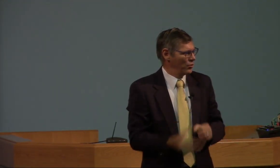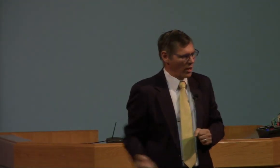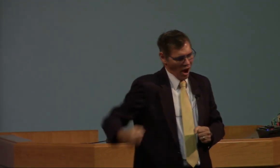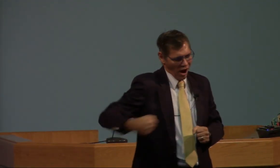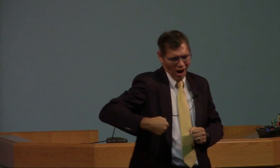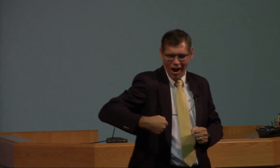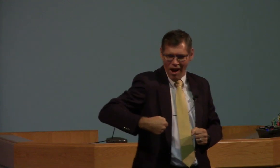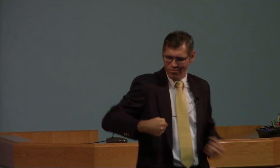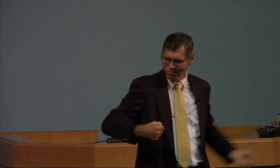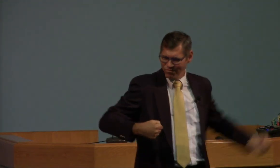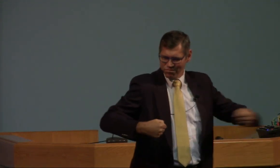ak.